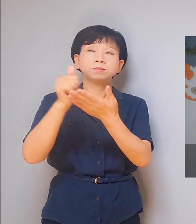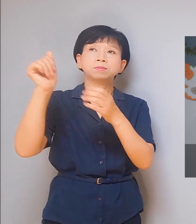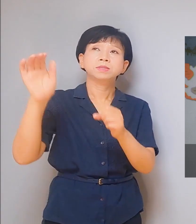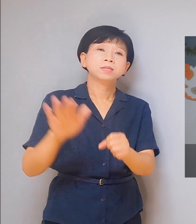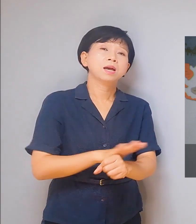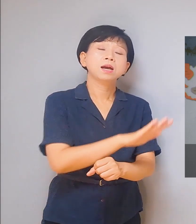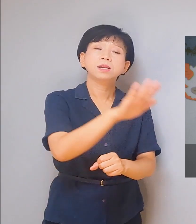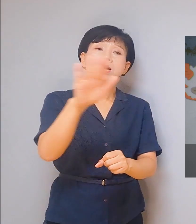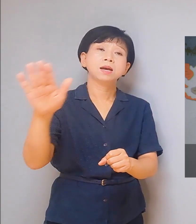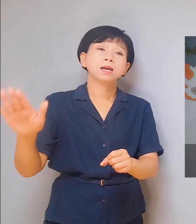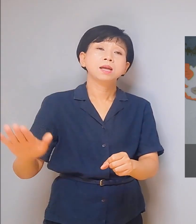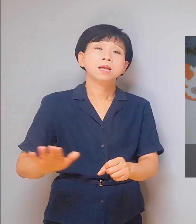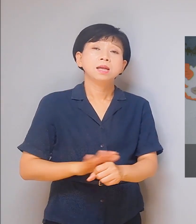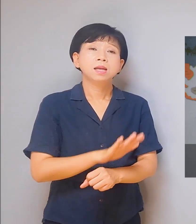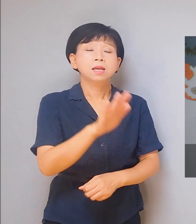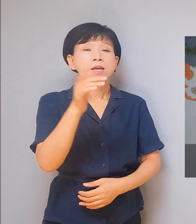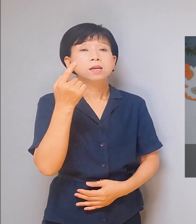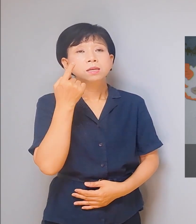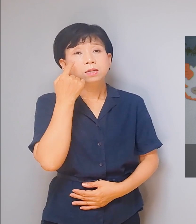하나님